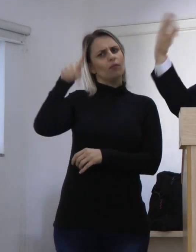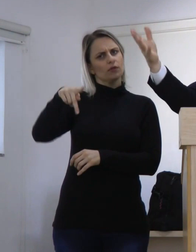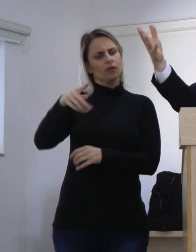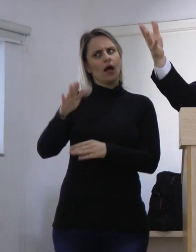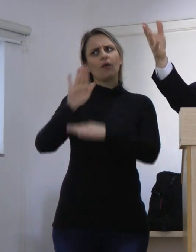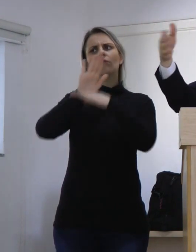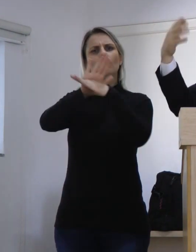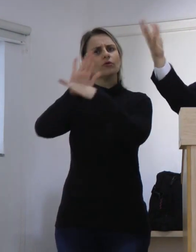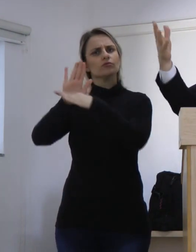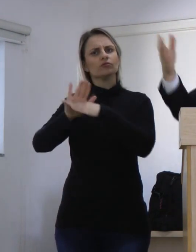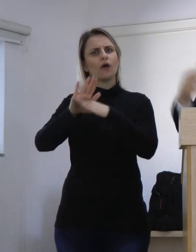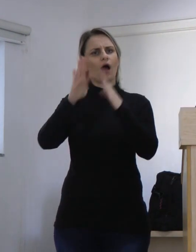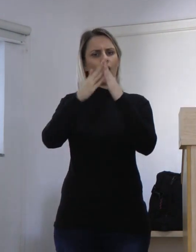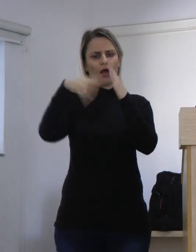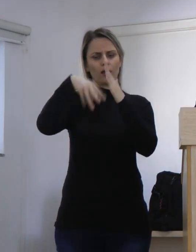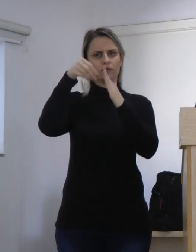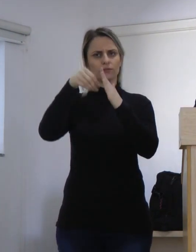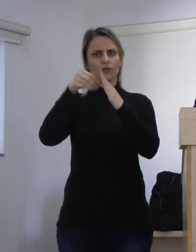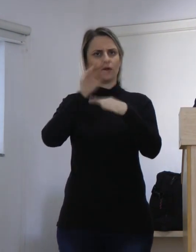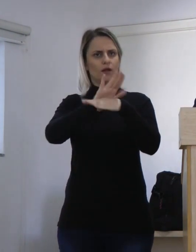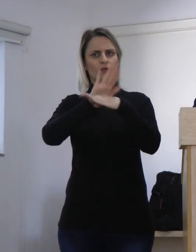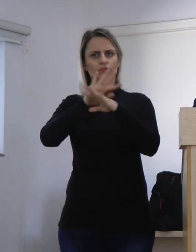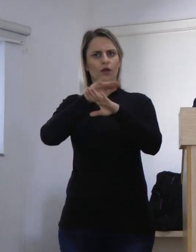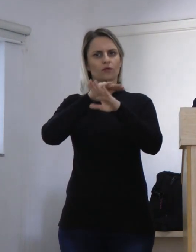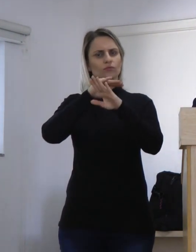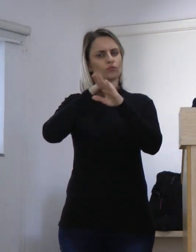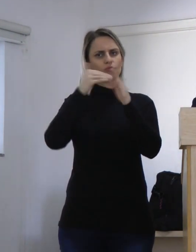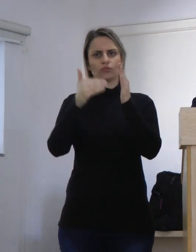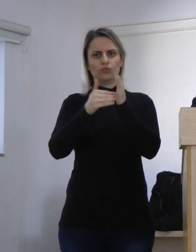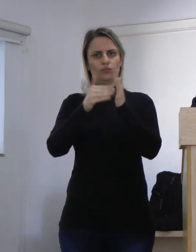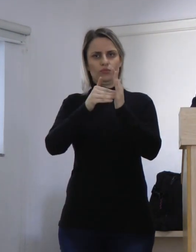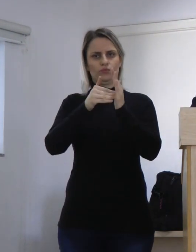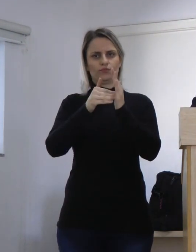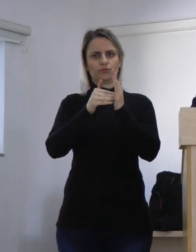nas casas espíritas de Londrina e da região.